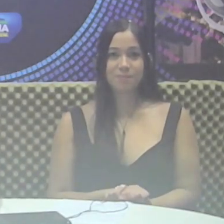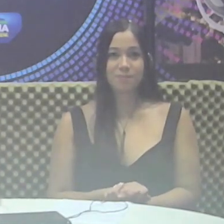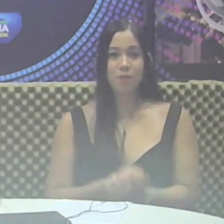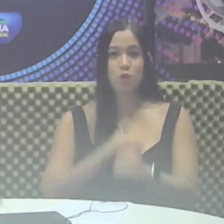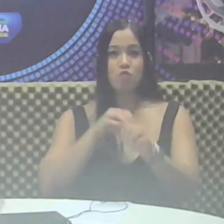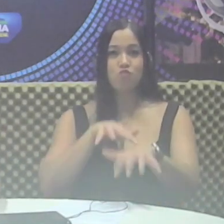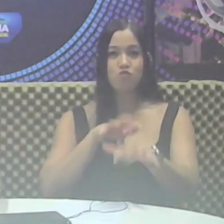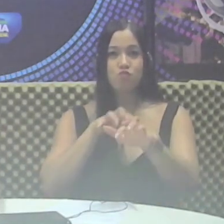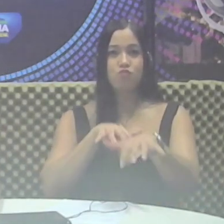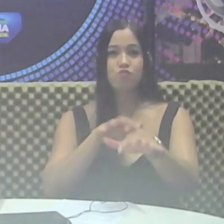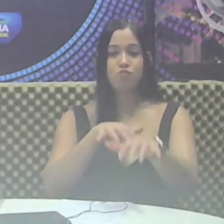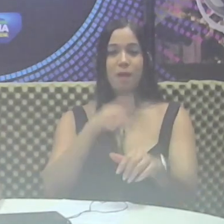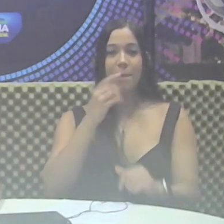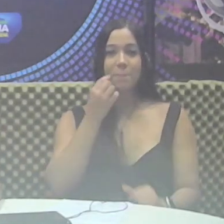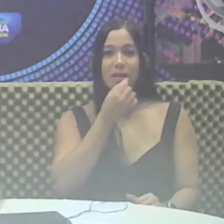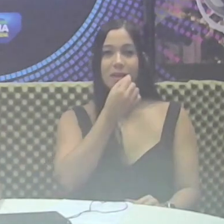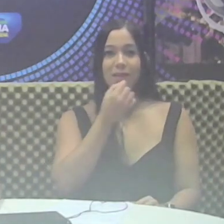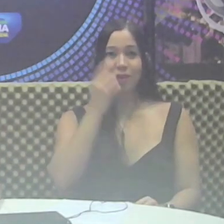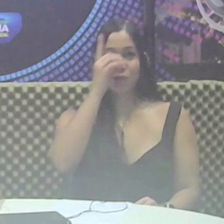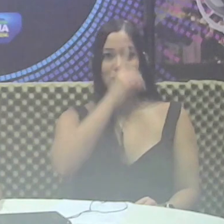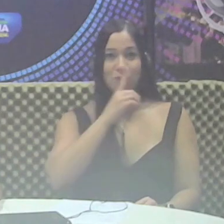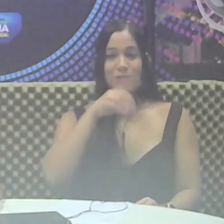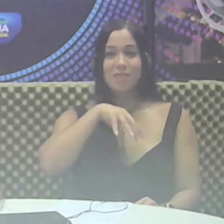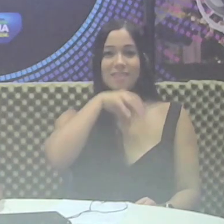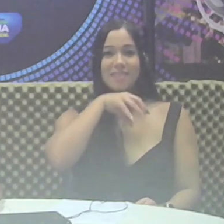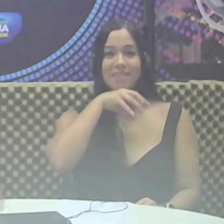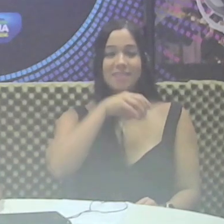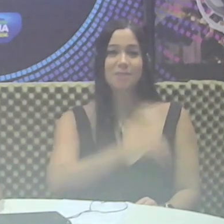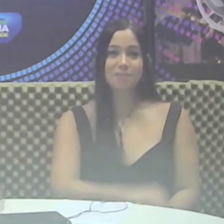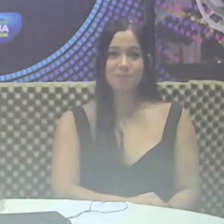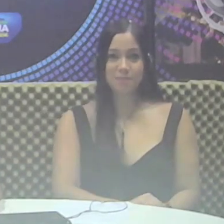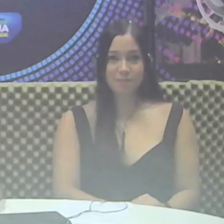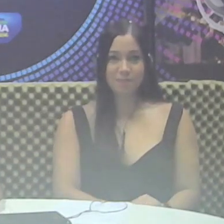Caminhada do Batom é neste domingo no Parque do Sabiá.